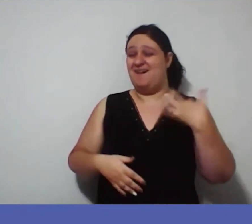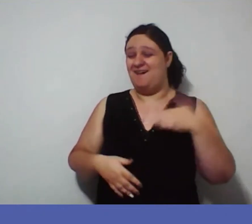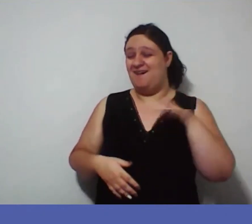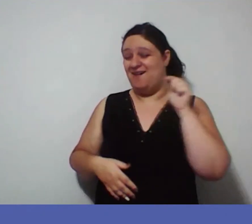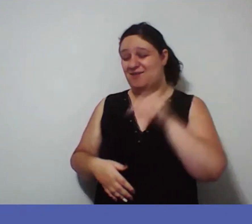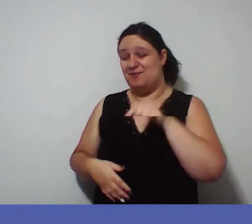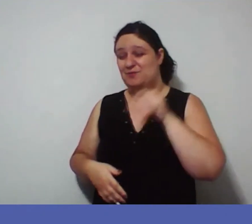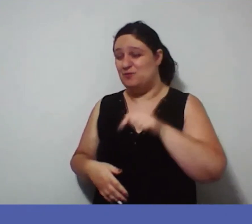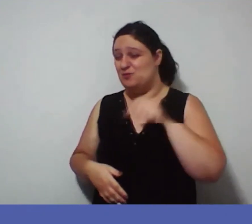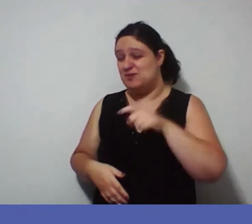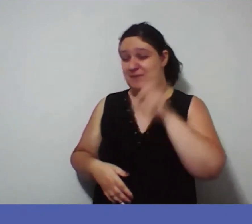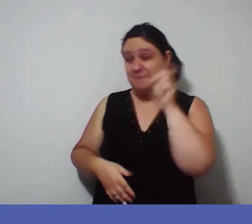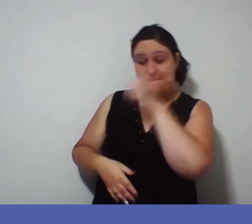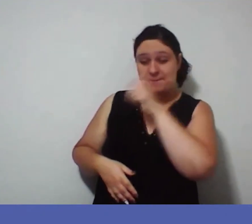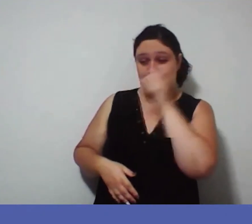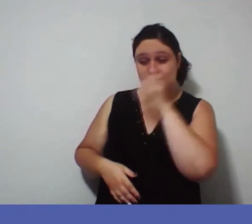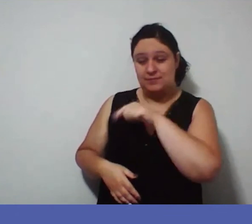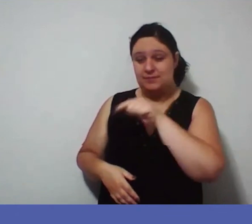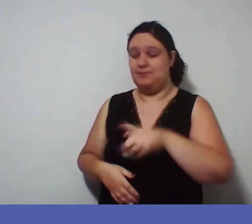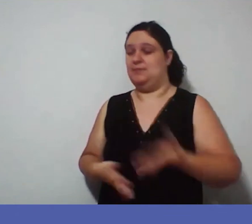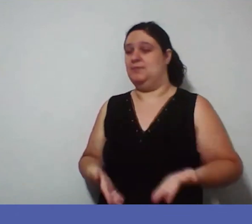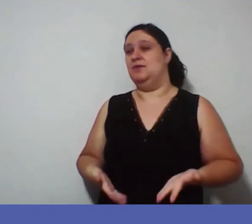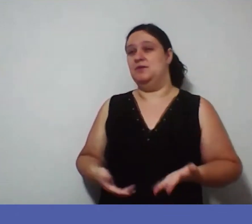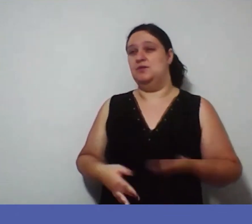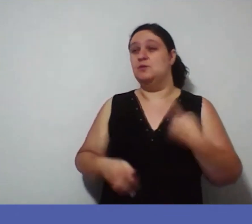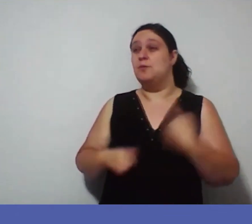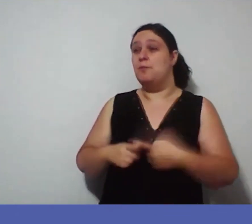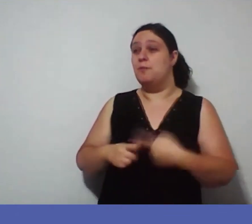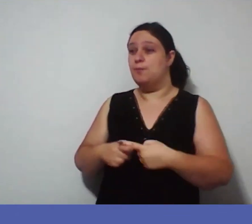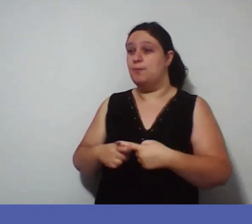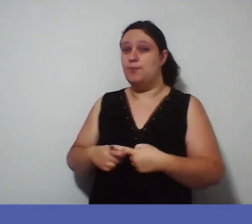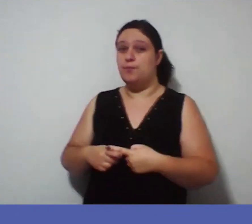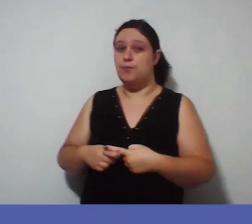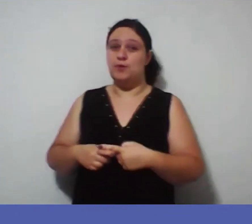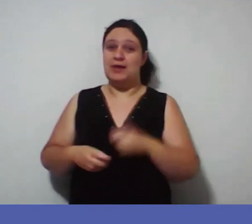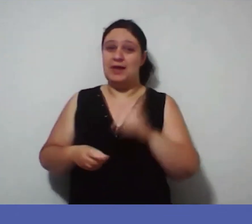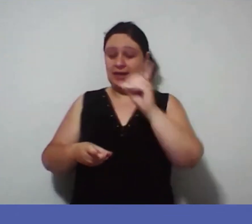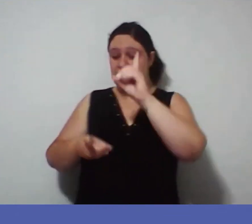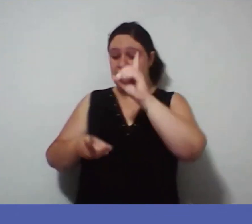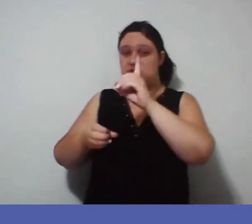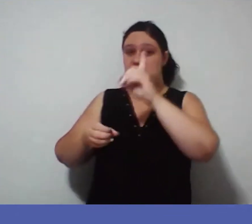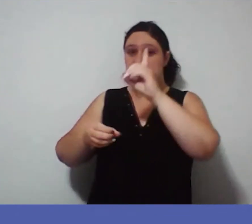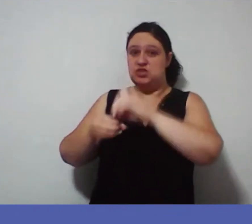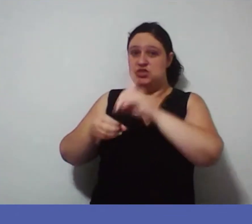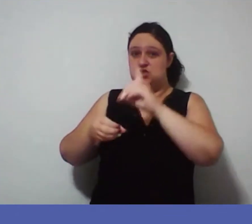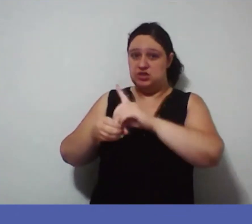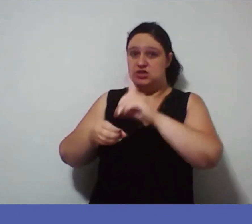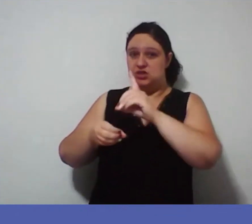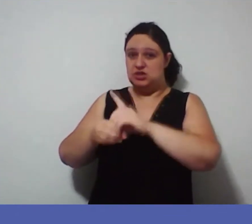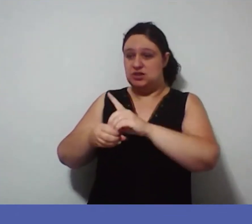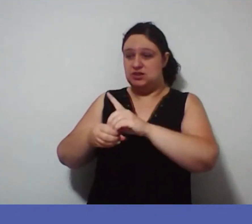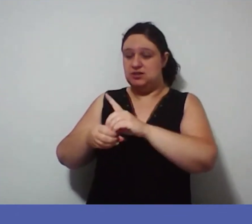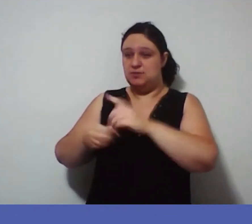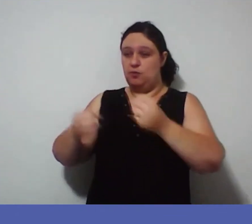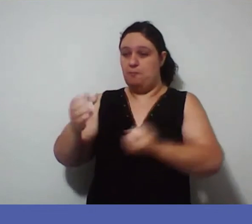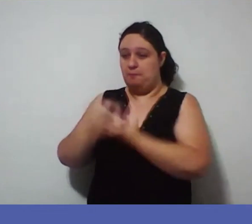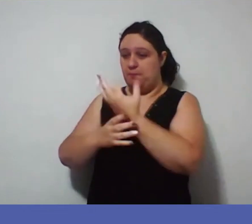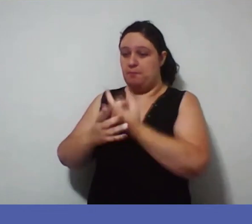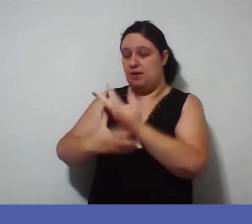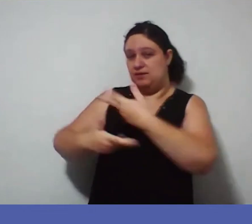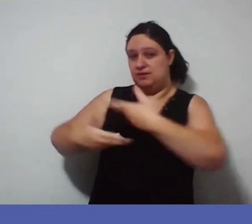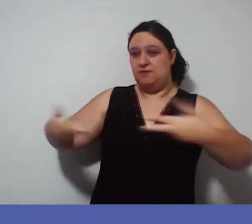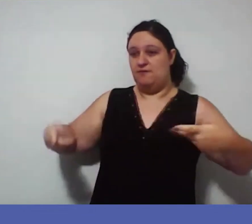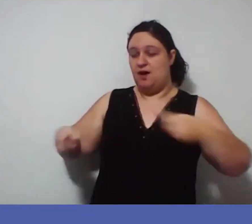hipócritas, porque dais o dízimo da hortelã, do endro e do cominho, e tendes